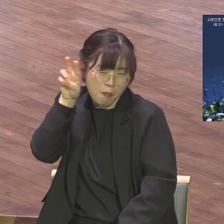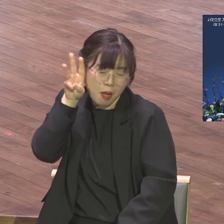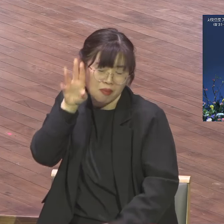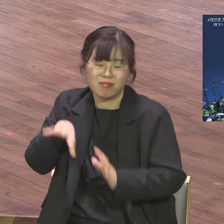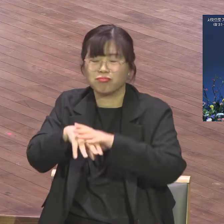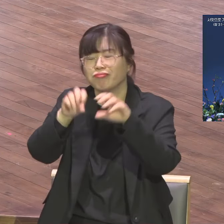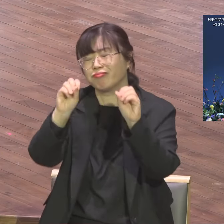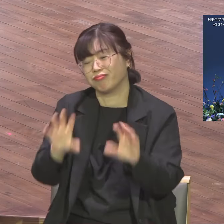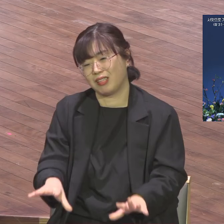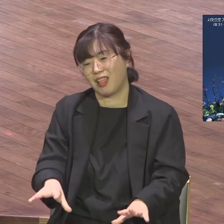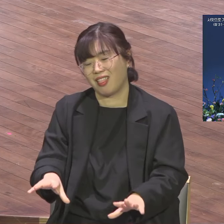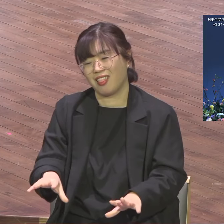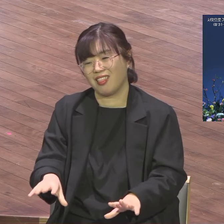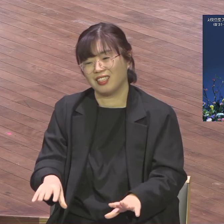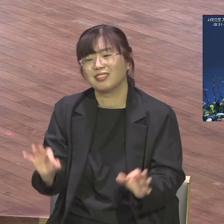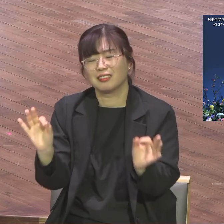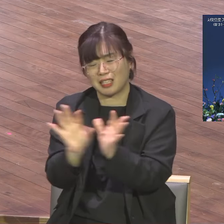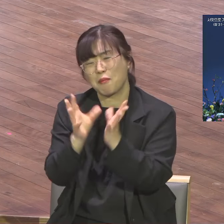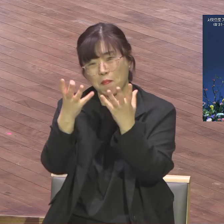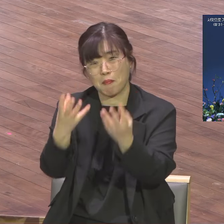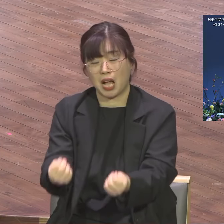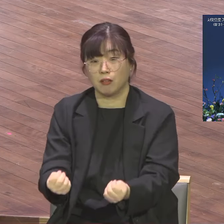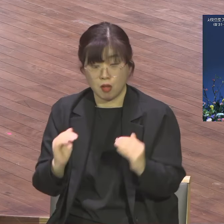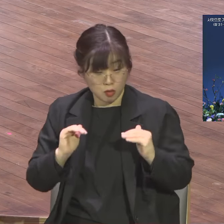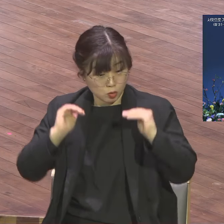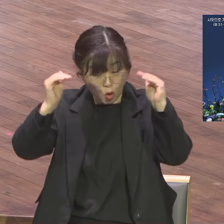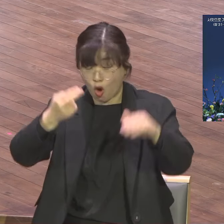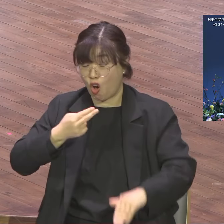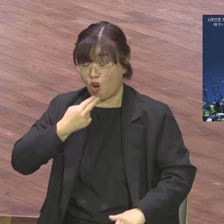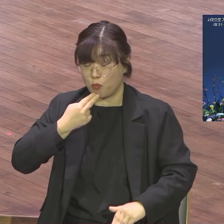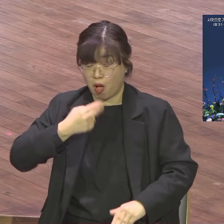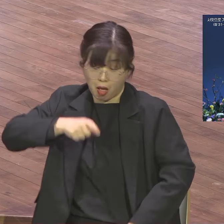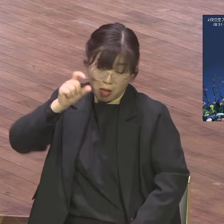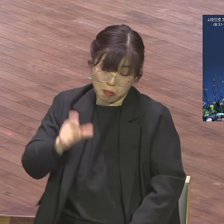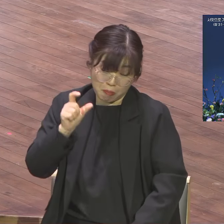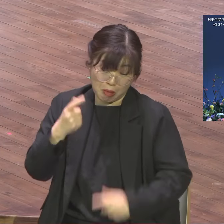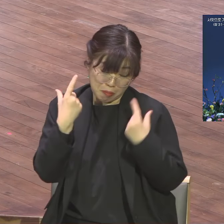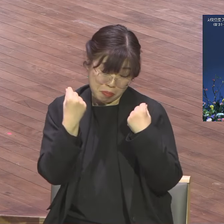성장이 없죠. 성장이. 제자리 걸으면 계속 맴돌고 있습니다.